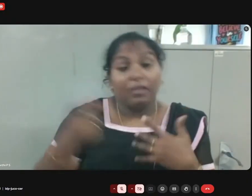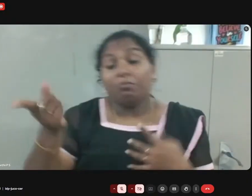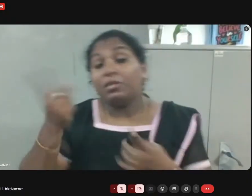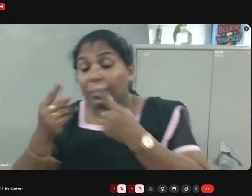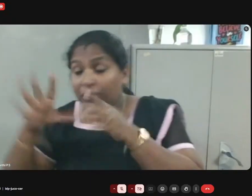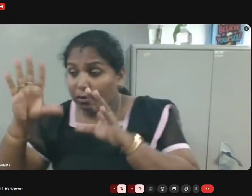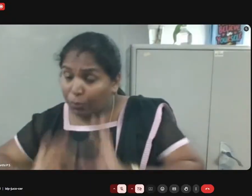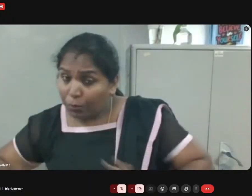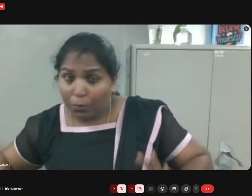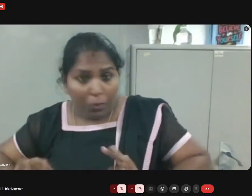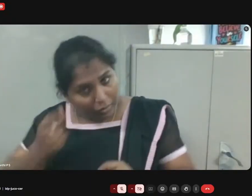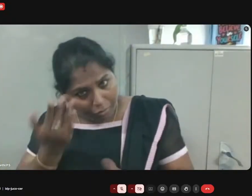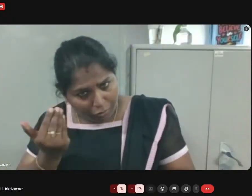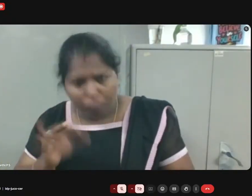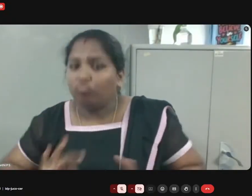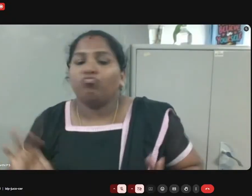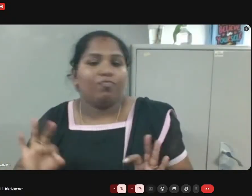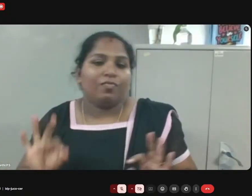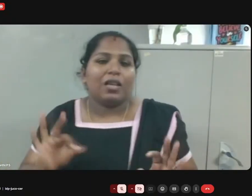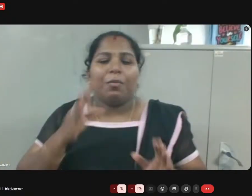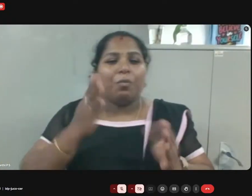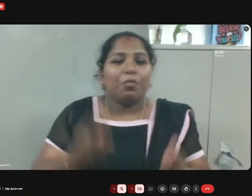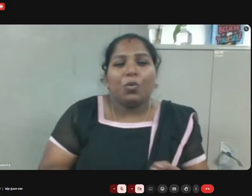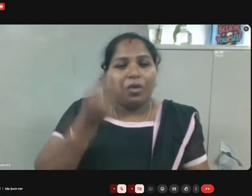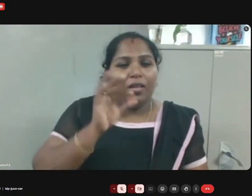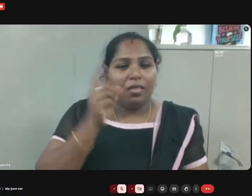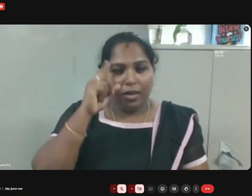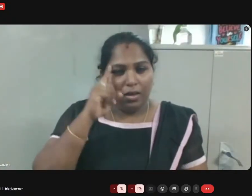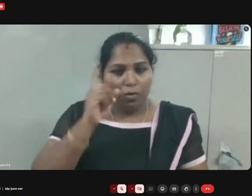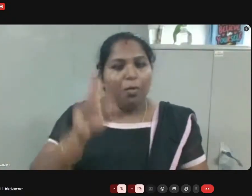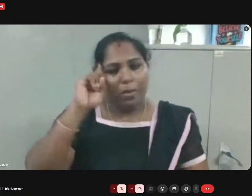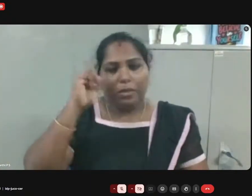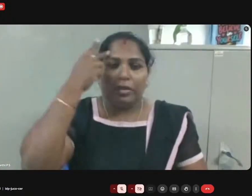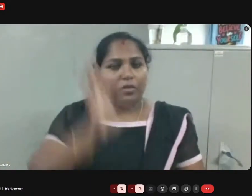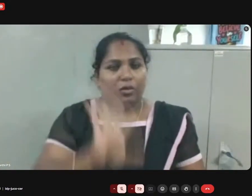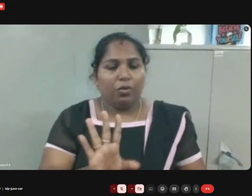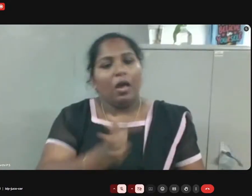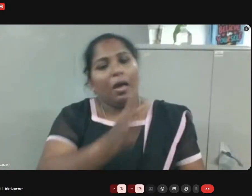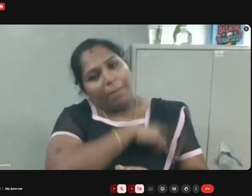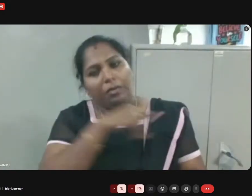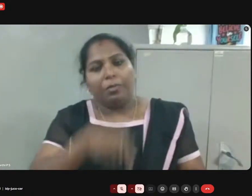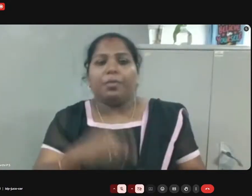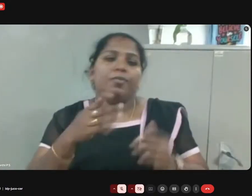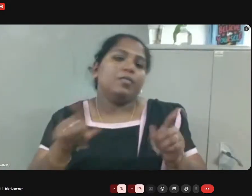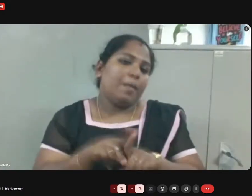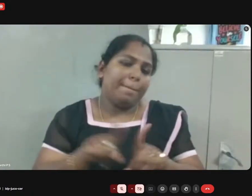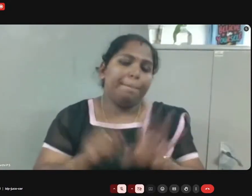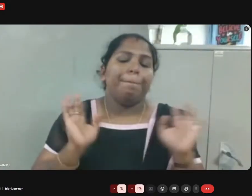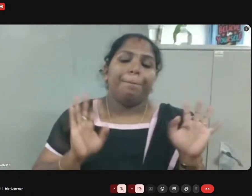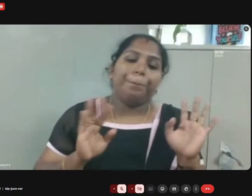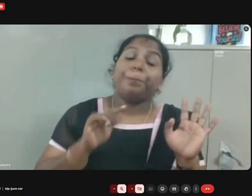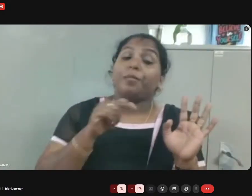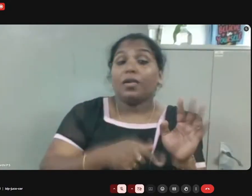എണ്ണം കൂടുതലാണെന്ന് തോന്നുന്നു, അല്ലാതെ ശരിക്കും അത് കൂടിയിട്ടില്ല. പണ്ട് മുതലേ ഉള്ള അത്രയും ആൾക്കാർ തന്നെയാണ് ഇപ്പോഴും ഉള്ളത്. രണ്ടാമത്തെ പ്രശ്നം, ഈ ഒരു